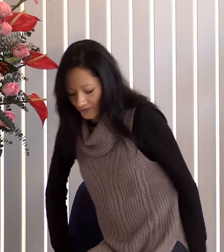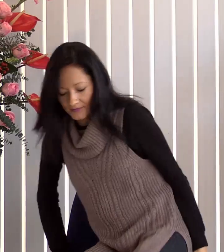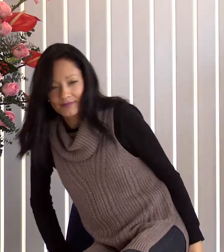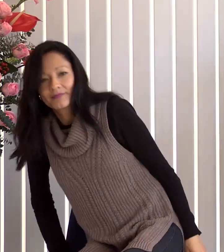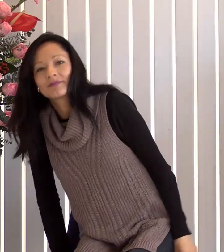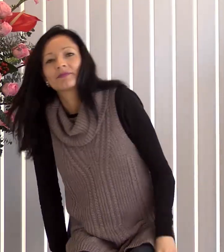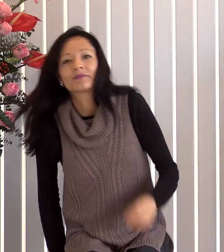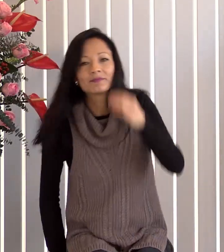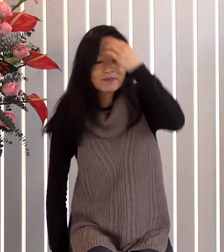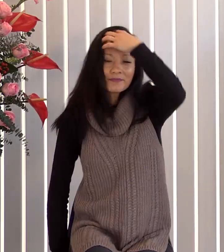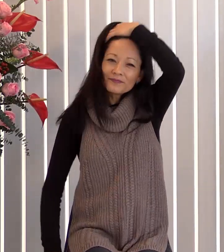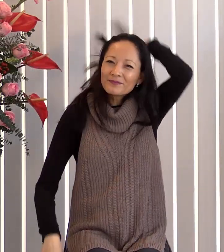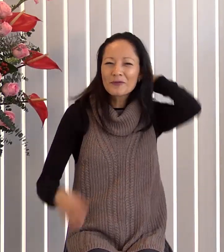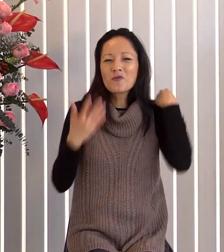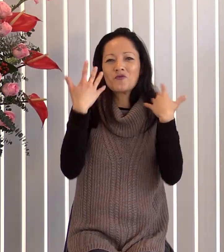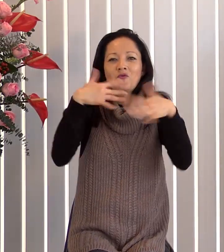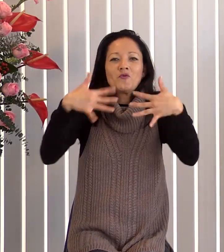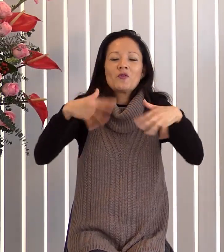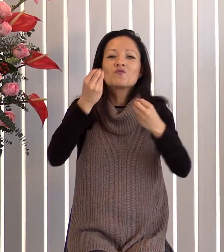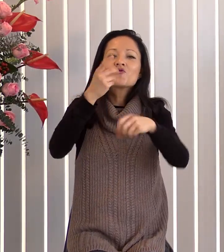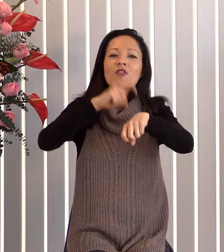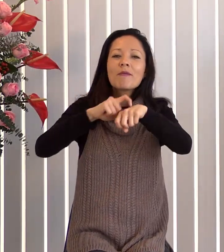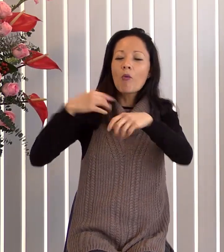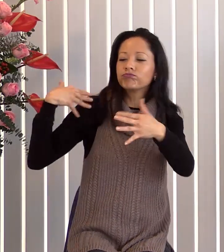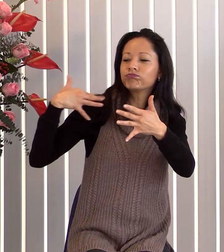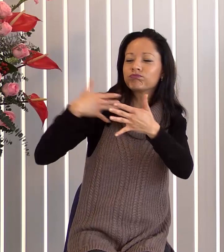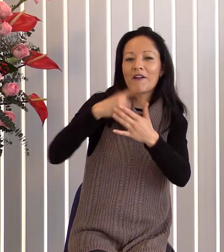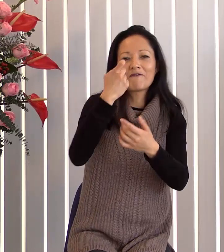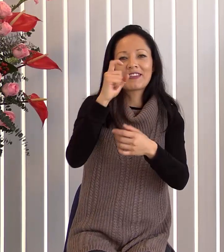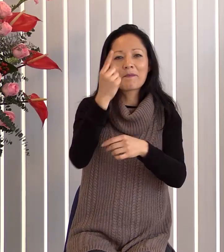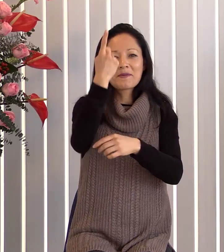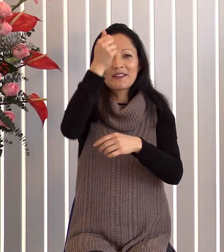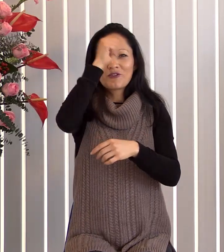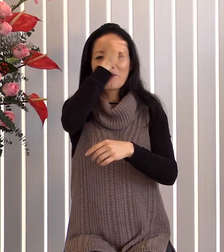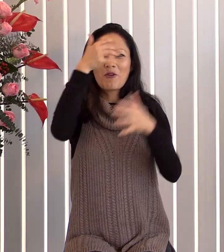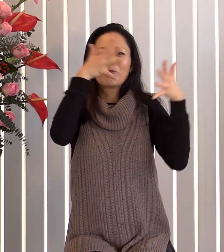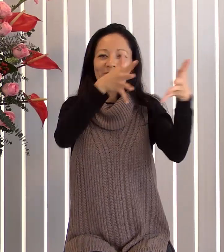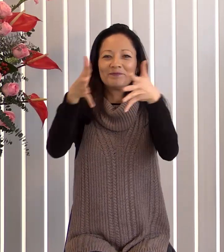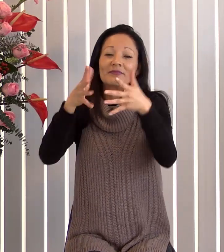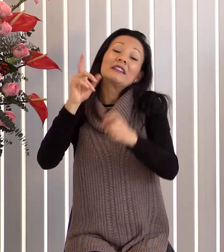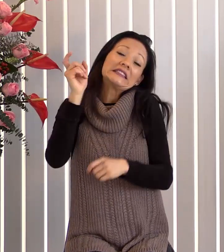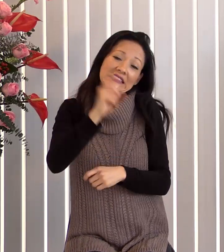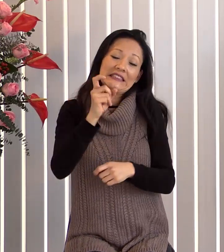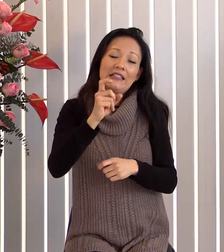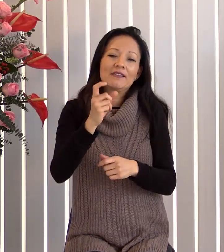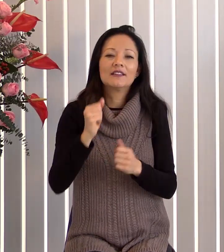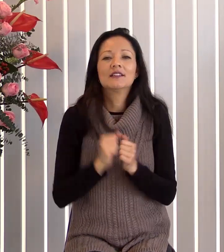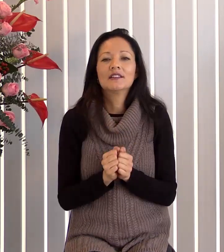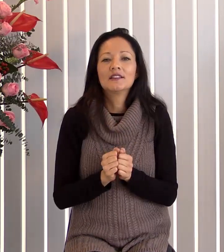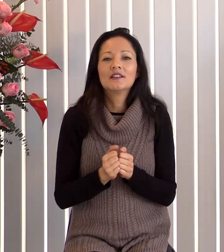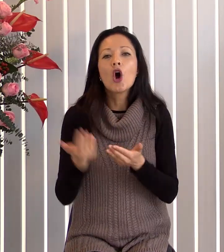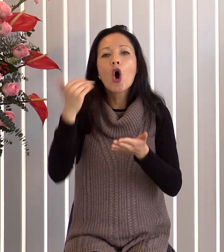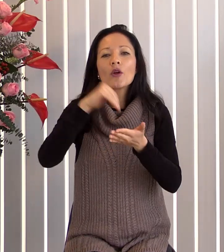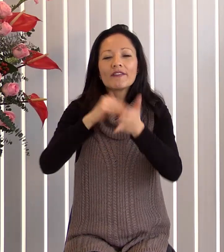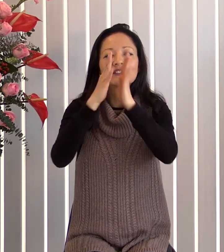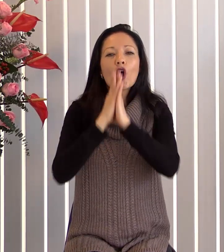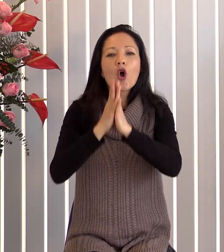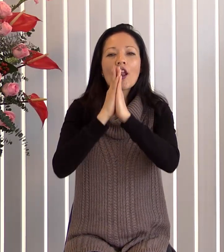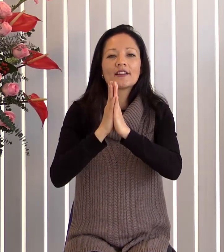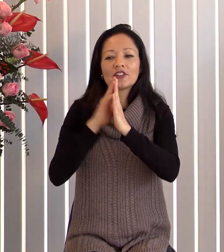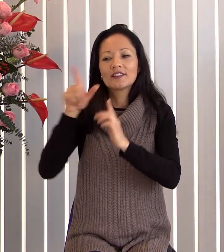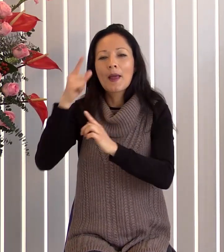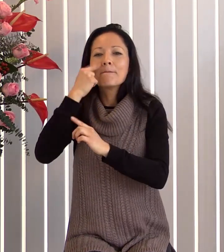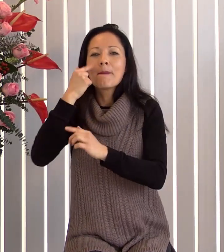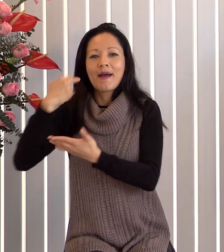estaba primer domingo del mes con ustedes, pero necesitaba volver a retomar la oración del Padre Nuestro.